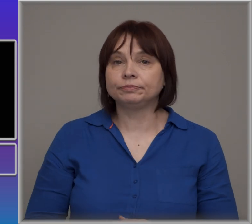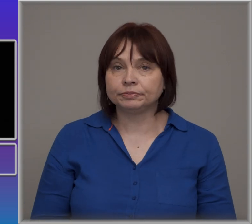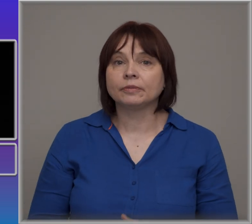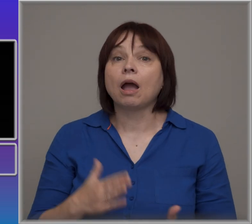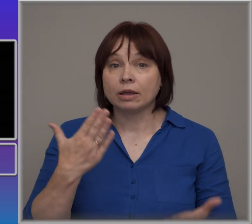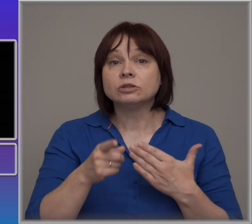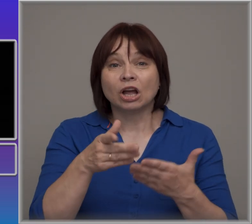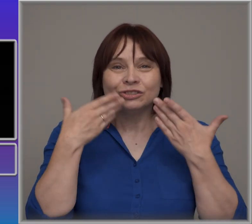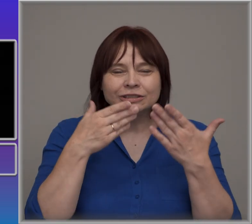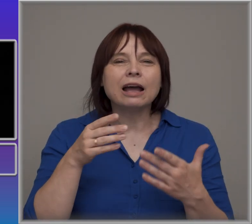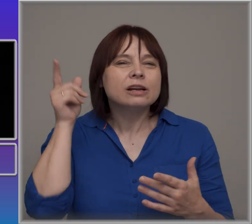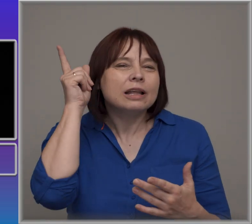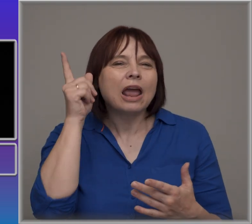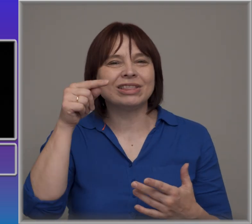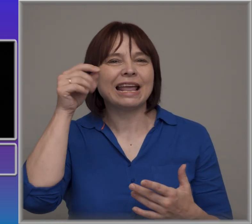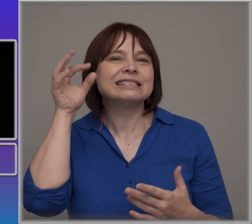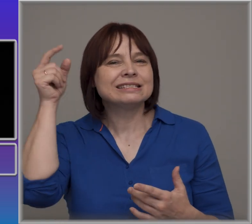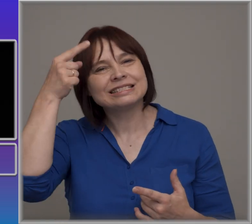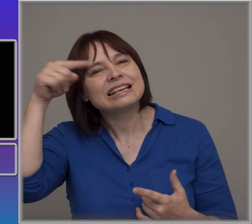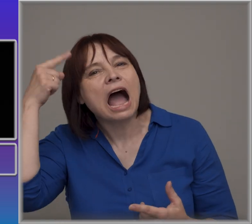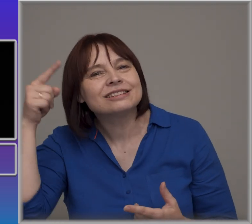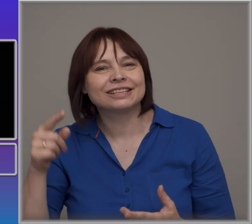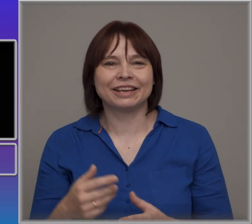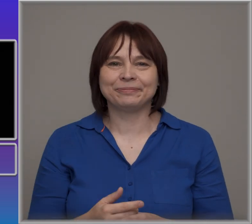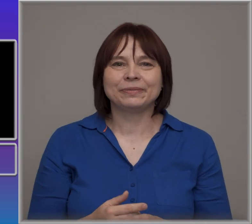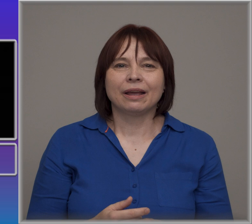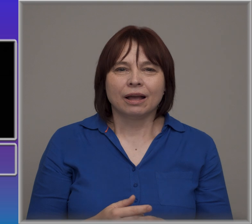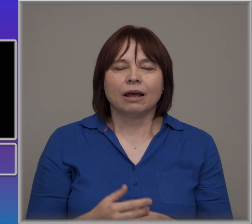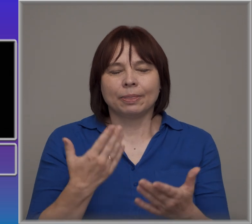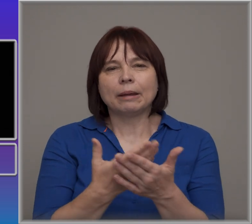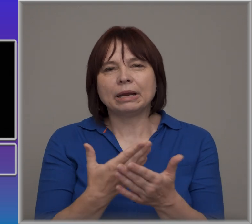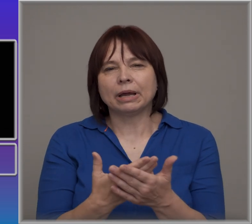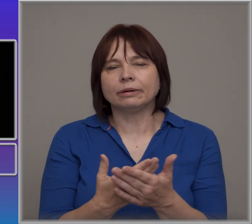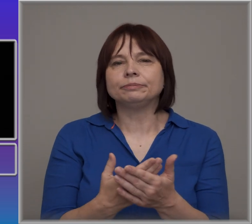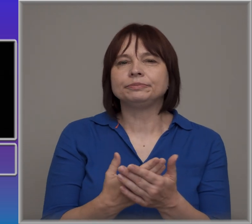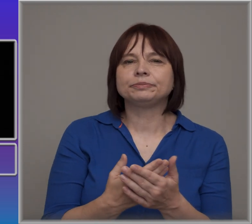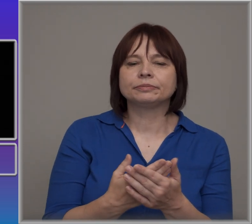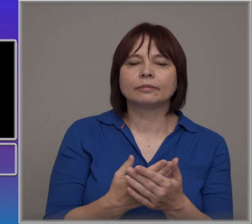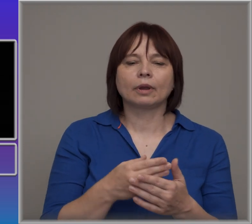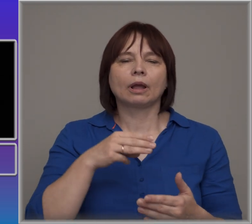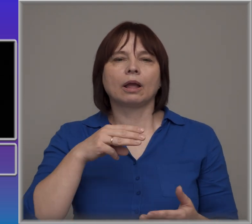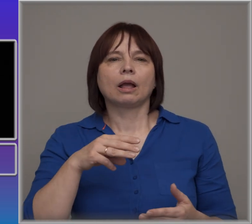боги творили людей по древнему античному мышлению в таком сильном отрыве от себя.